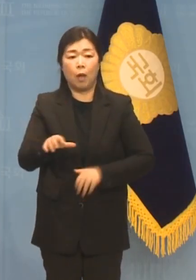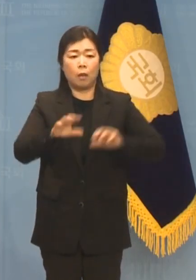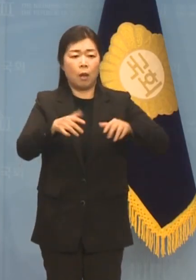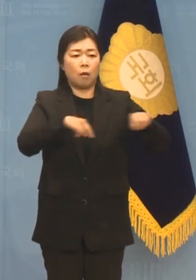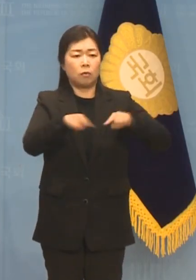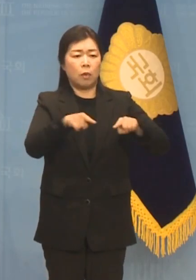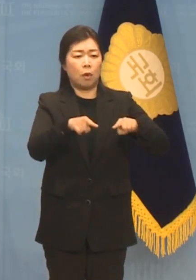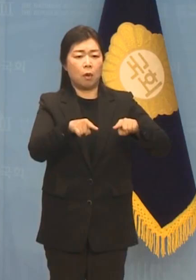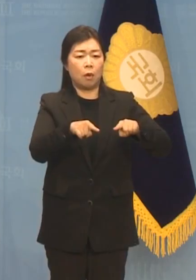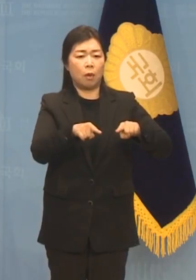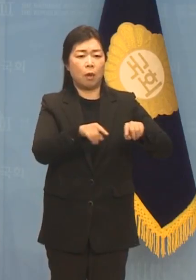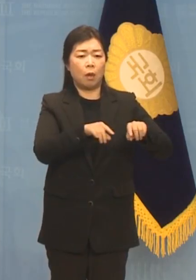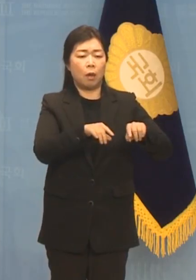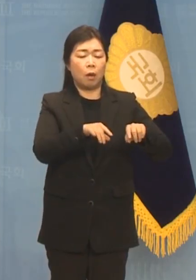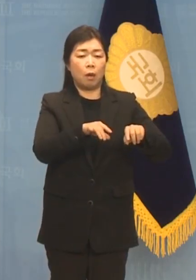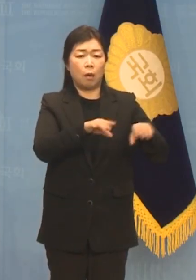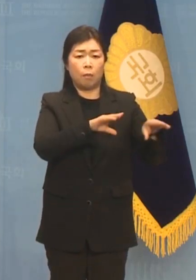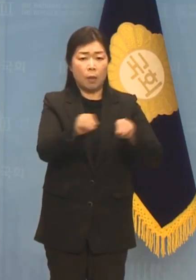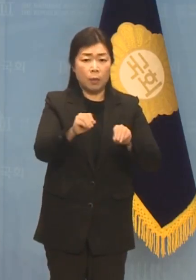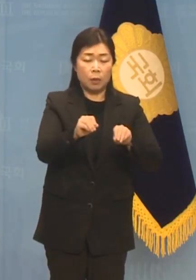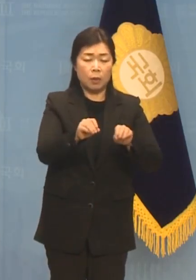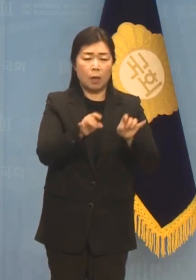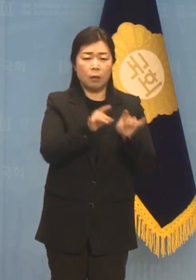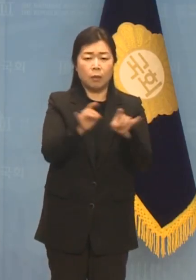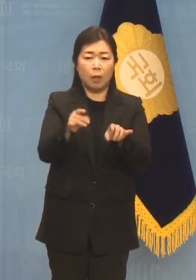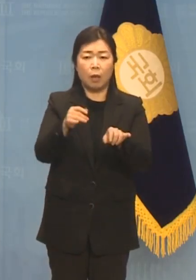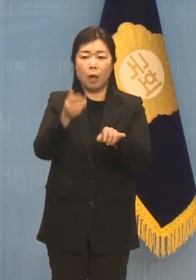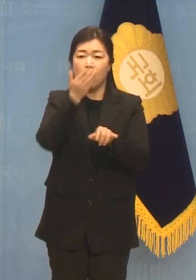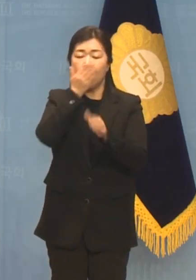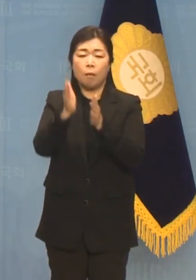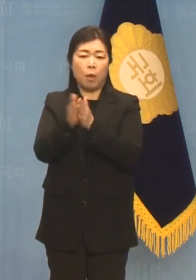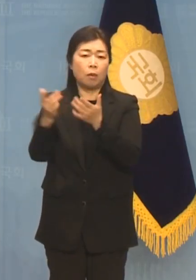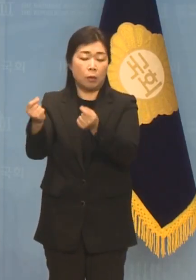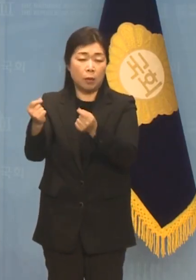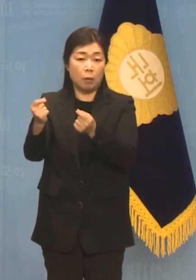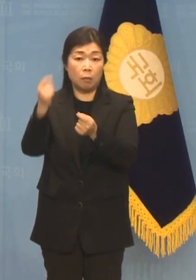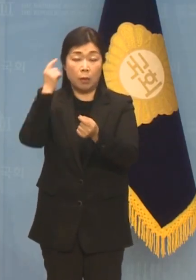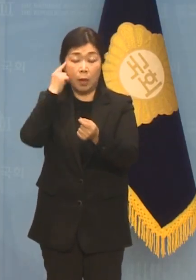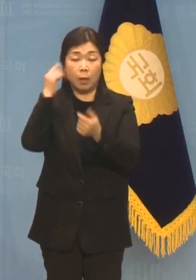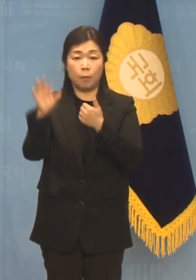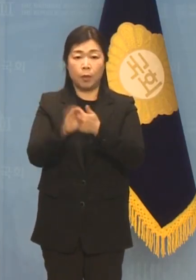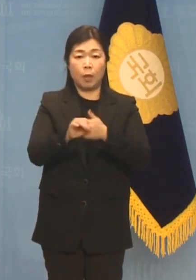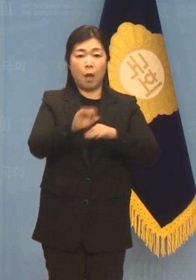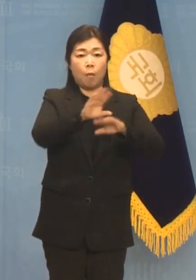국정마비의 공범이라고 생각합니다. 방통위원장 탄핵 심판을